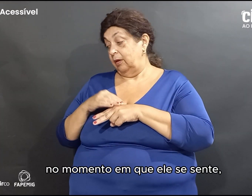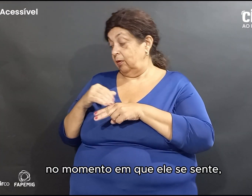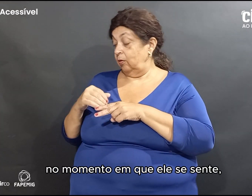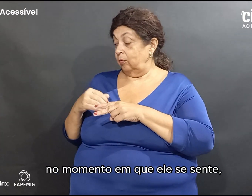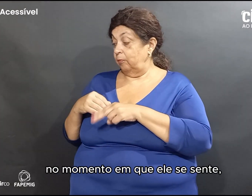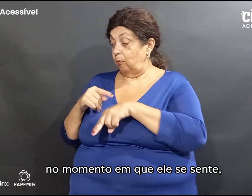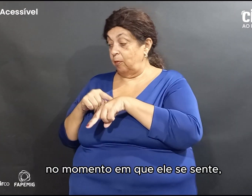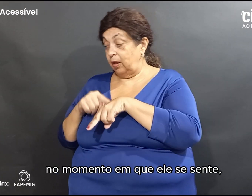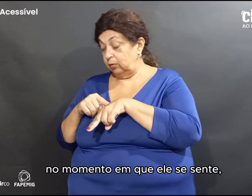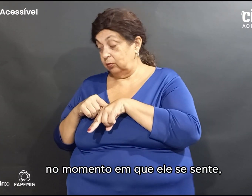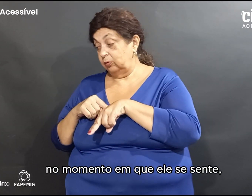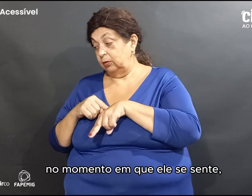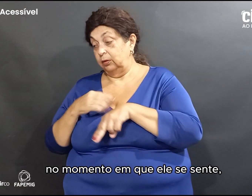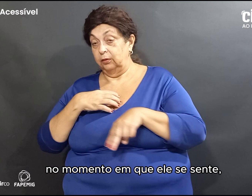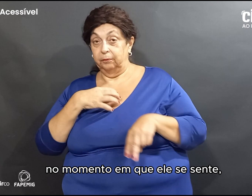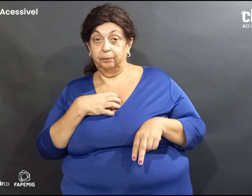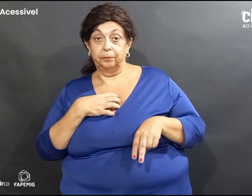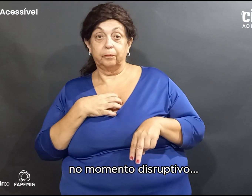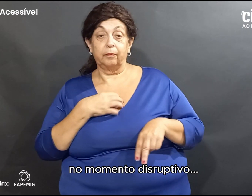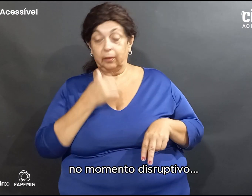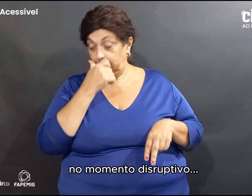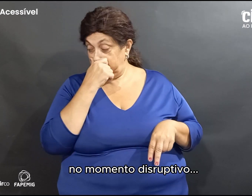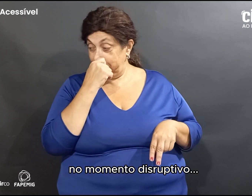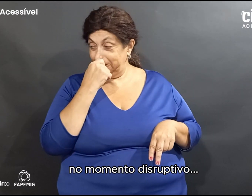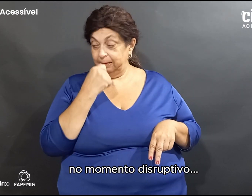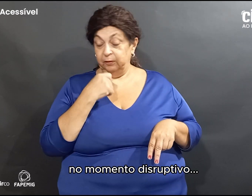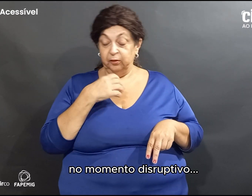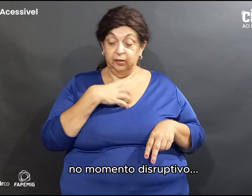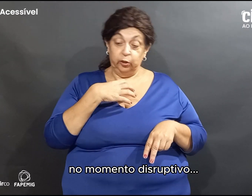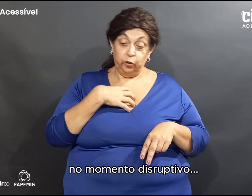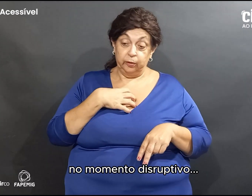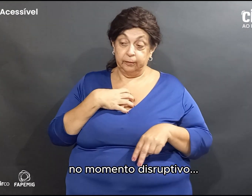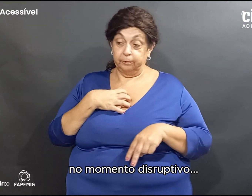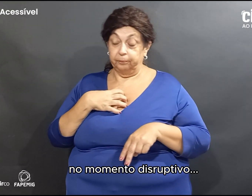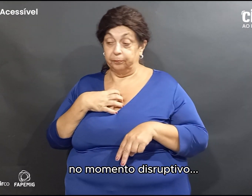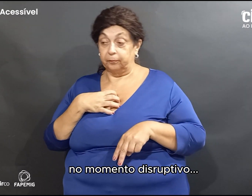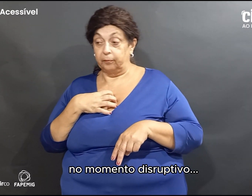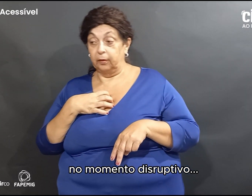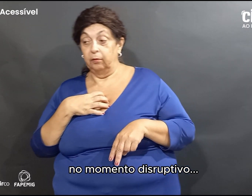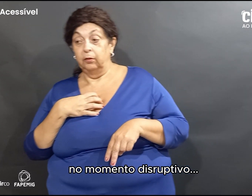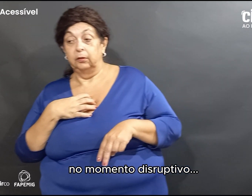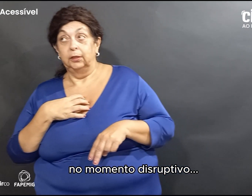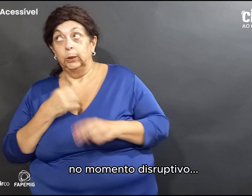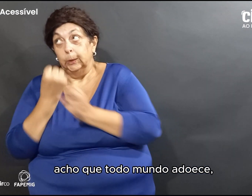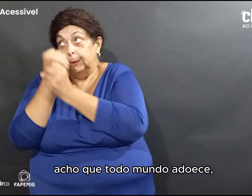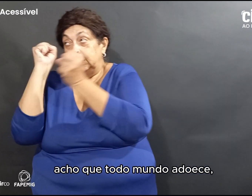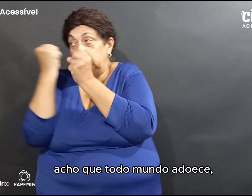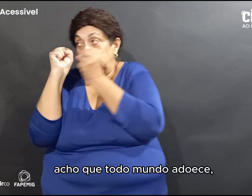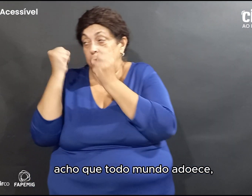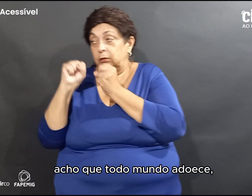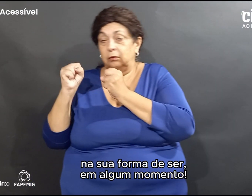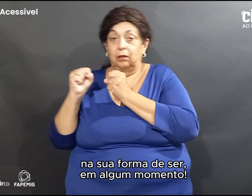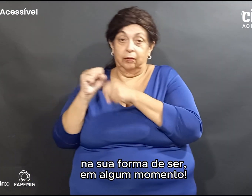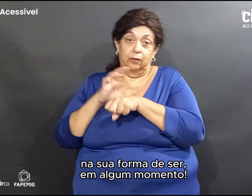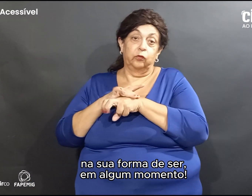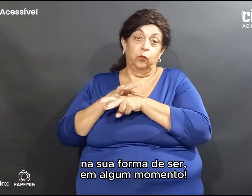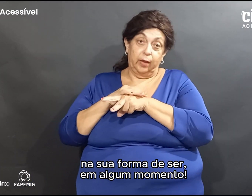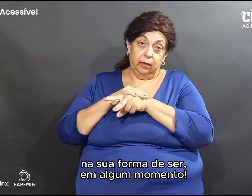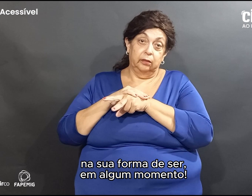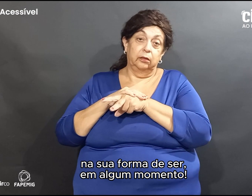em que ele se sente, né? Num momento disruptivo, né? Acho que todo mundo adoece na sua forma de ser em algum momento.